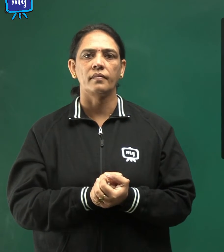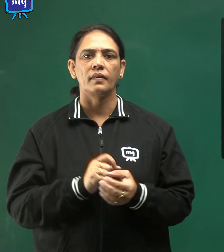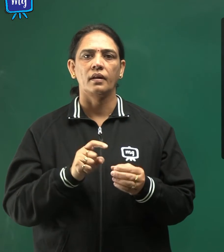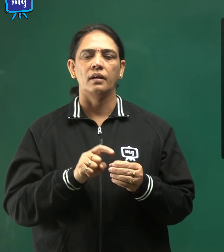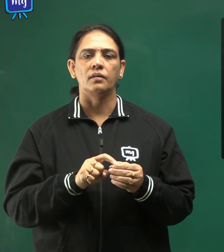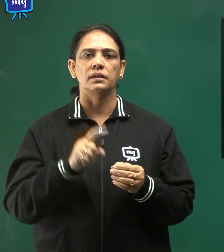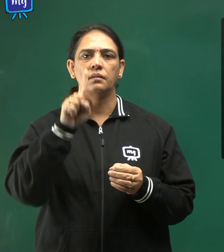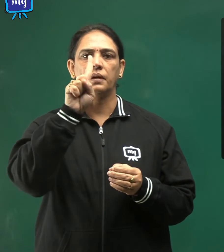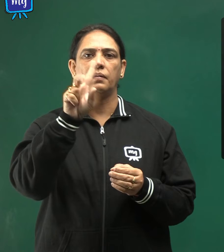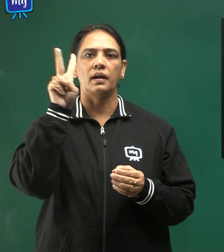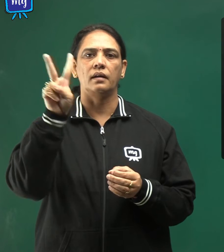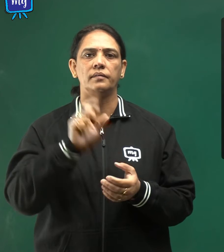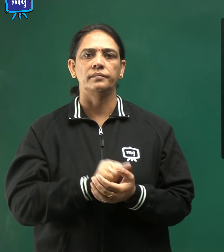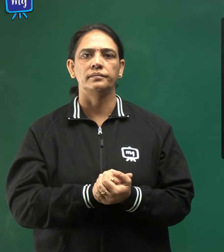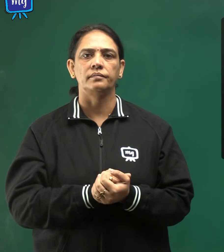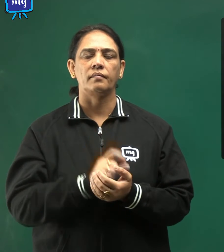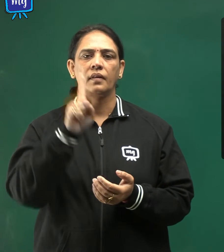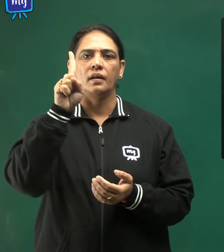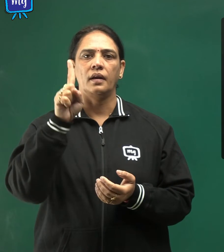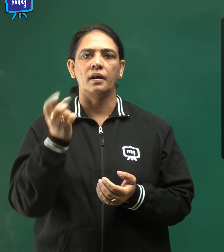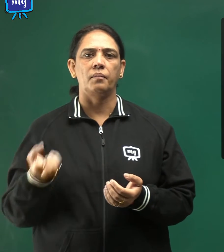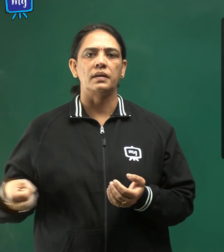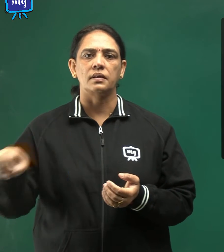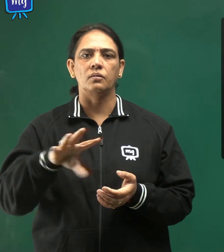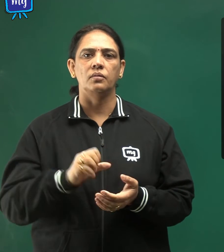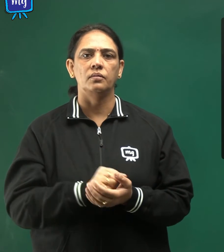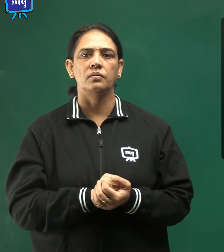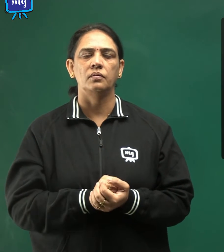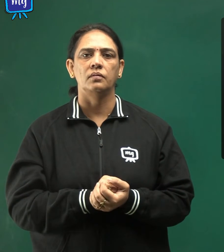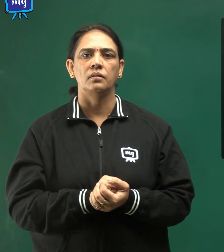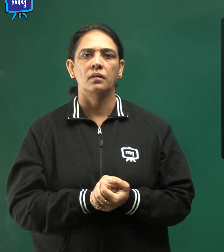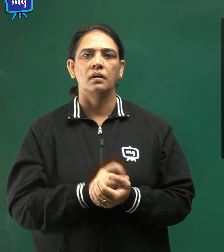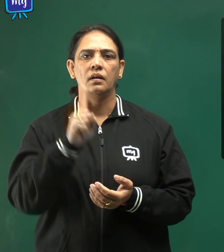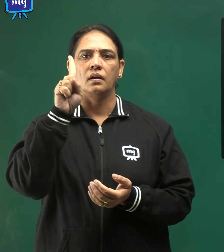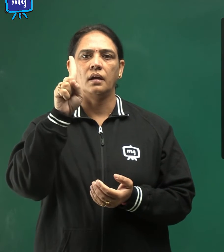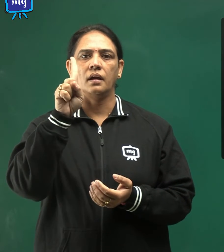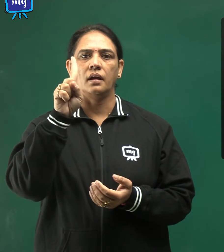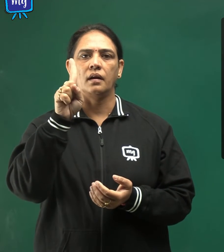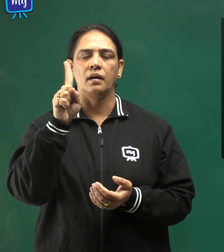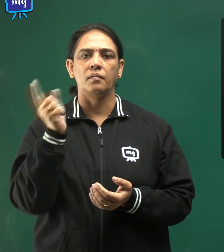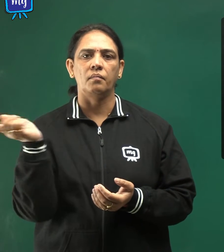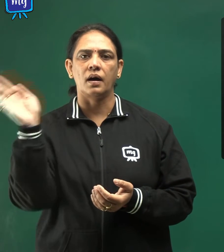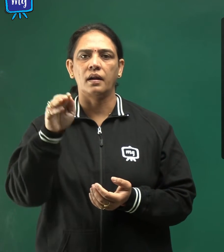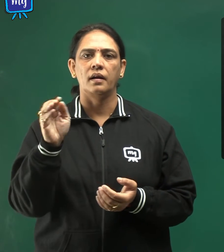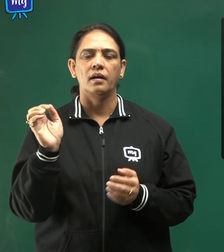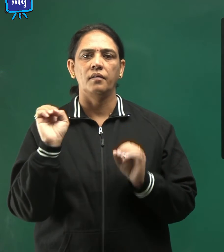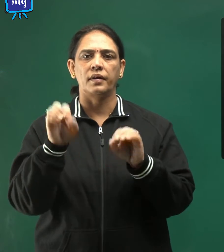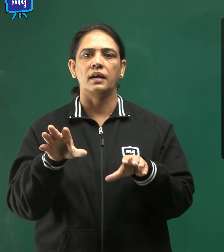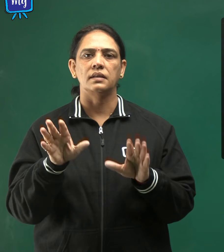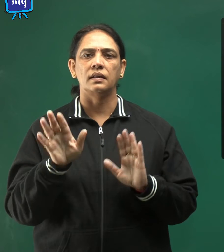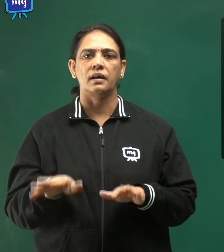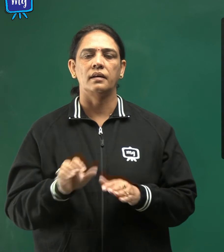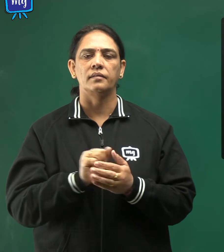प्रश्न नंबर 12। एक पासे को एक बार फेंका जाता है,